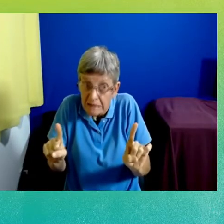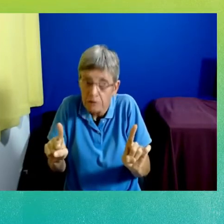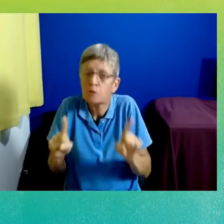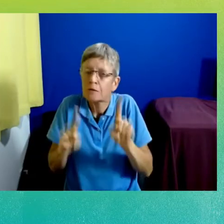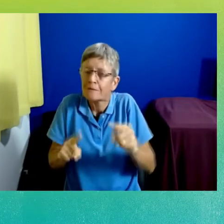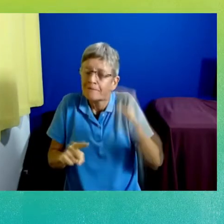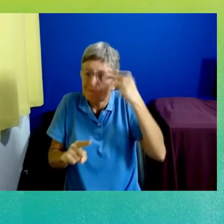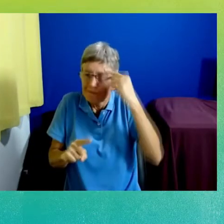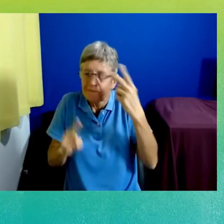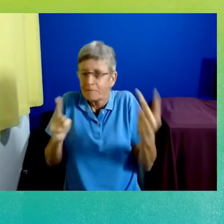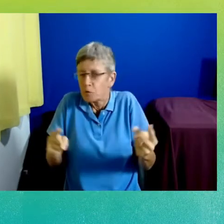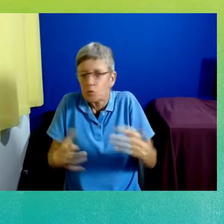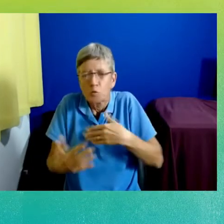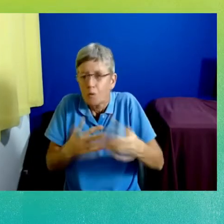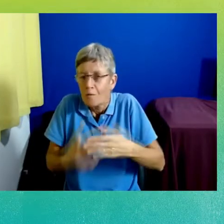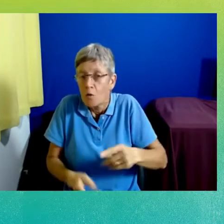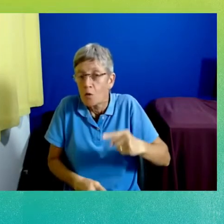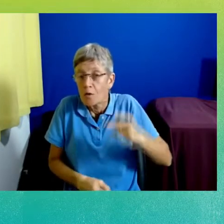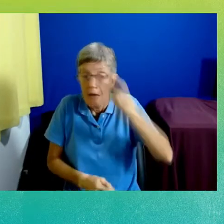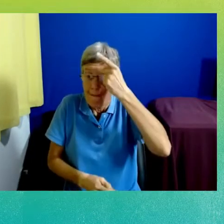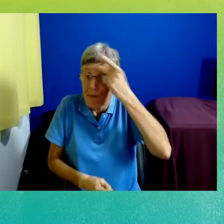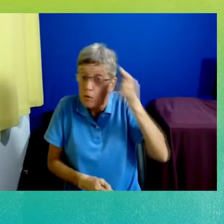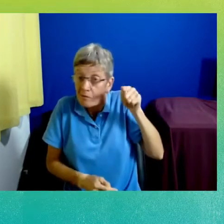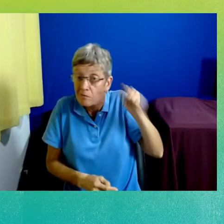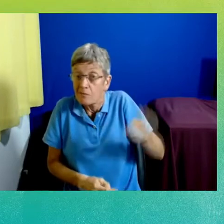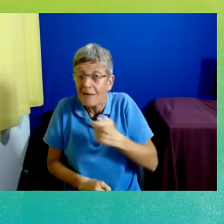inglesa, mas